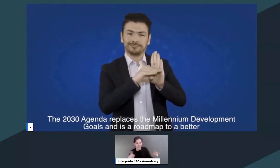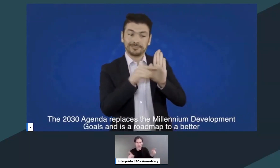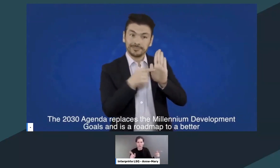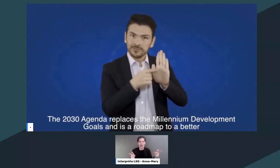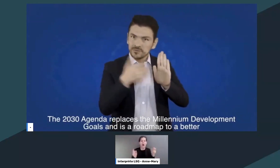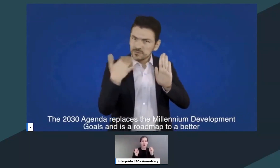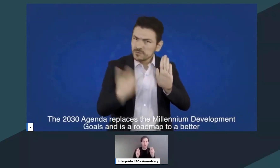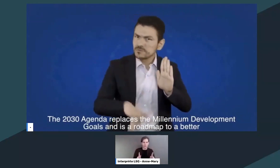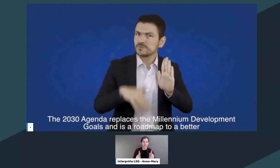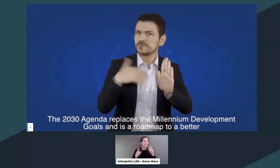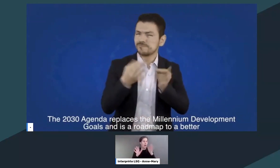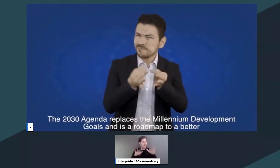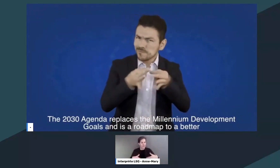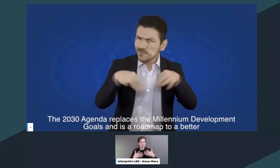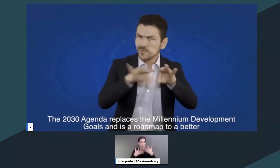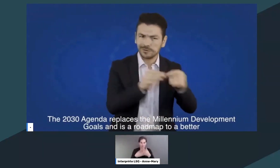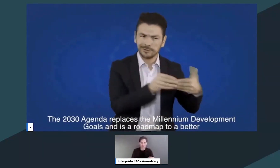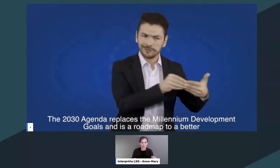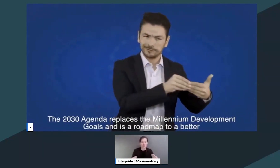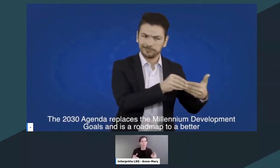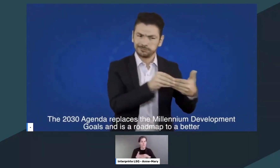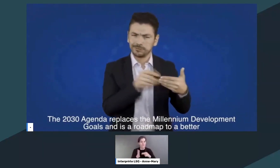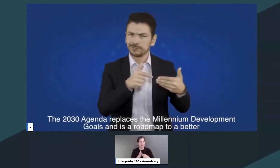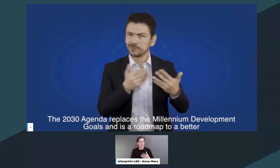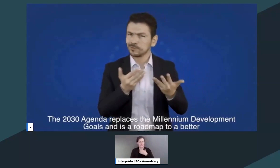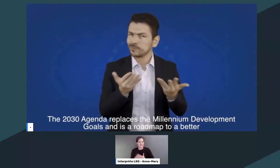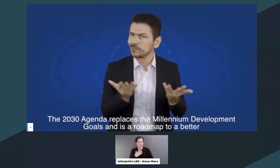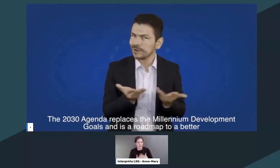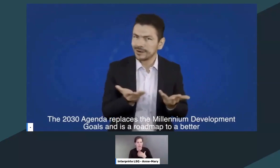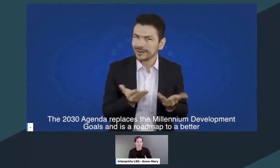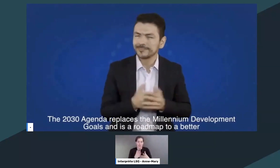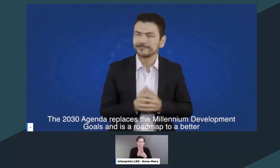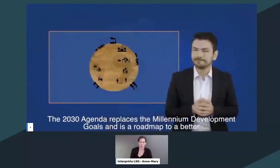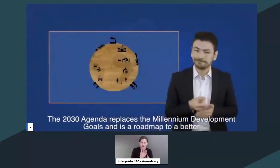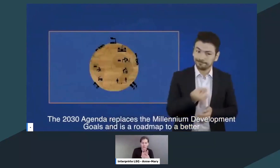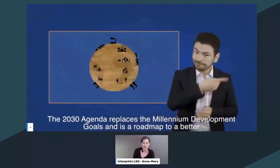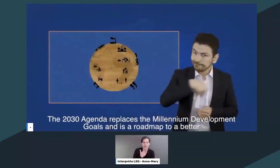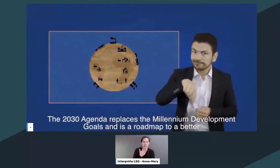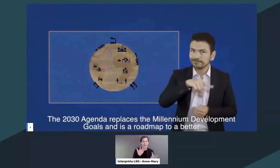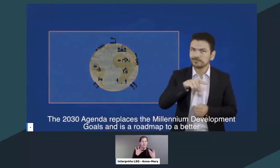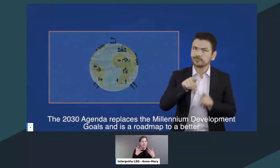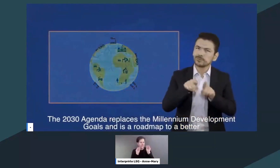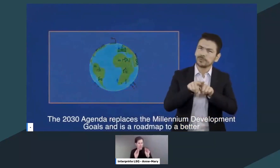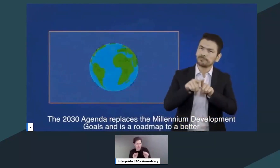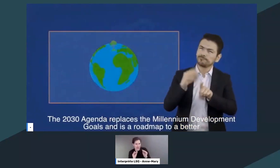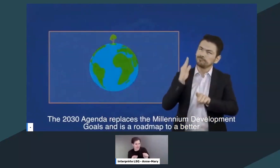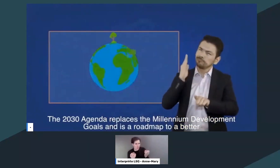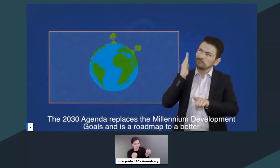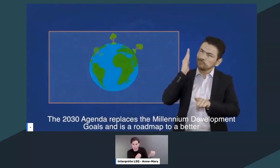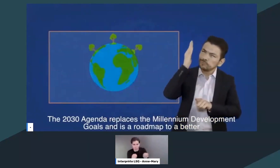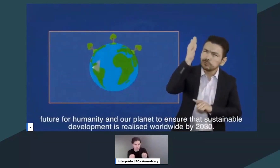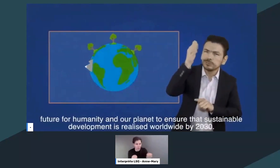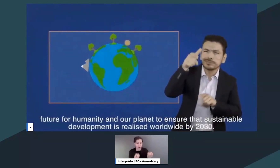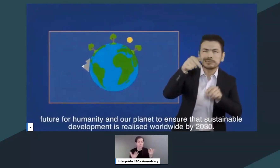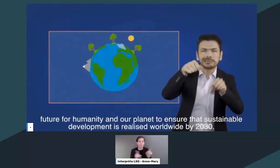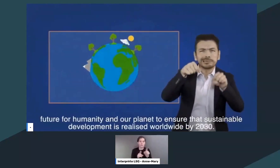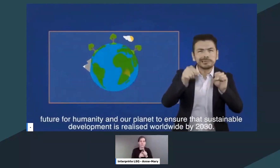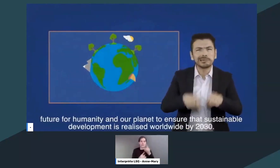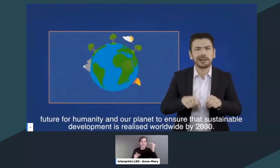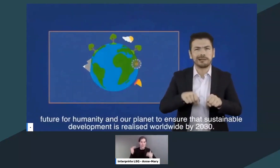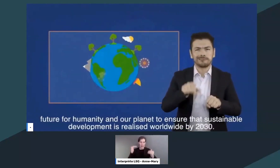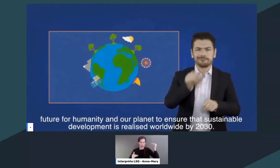route pour justement assurer un meilleur développement durable